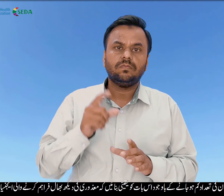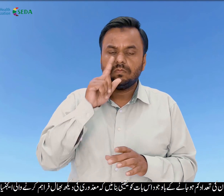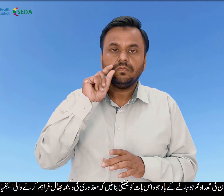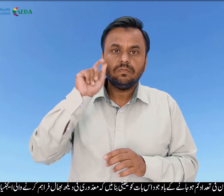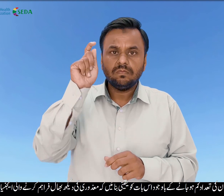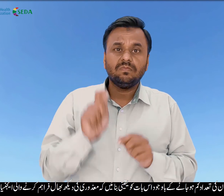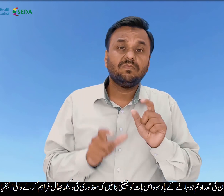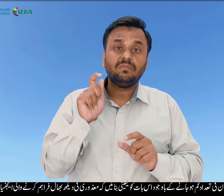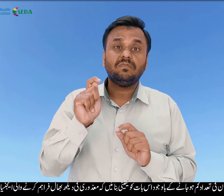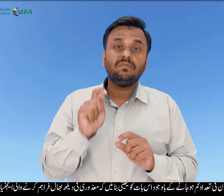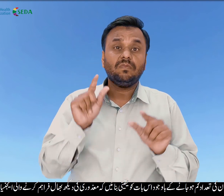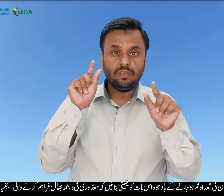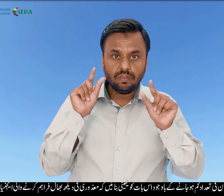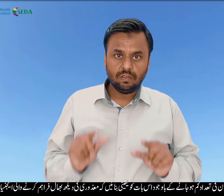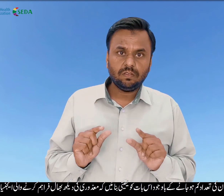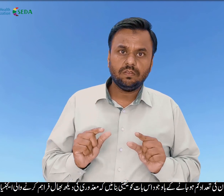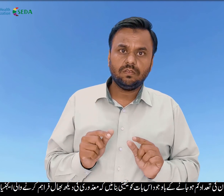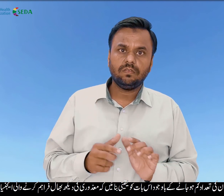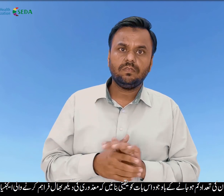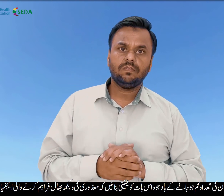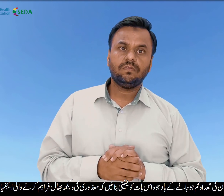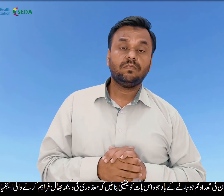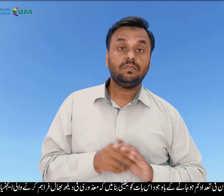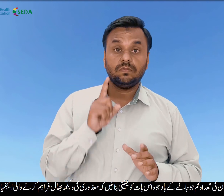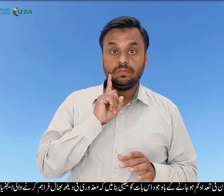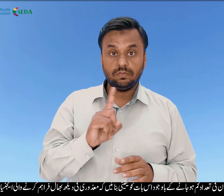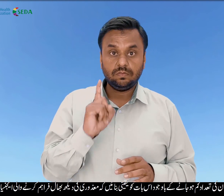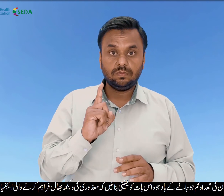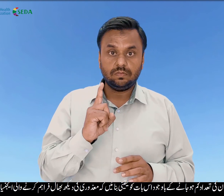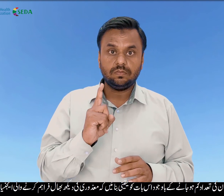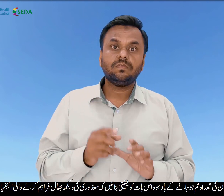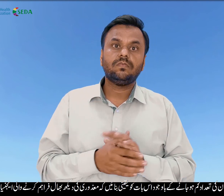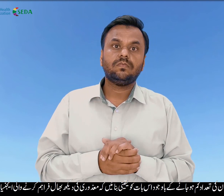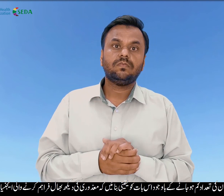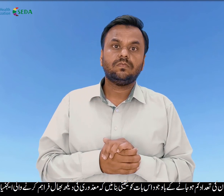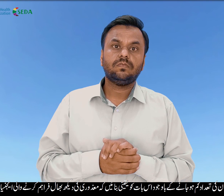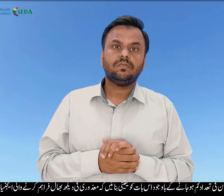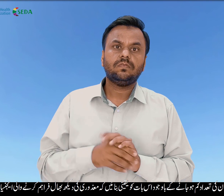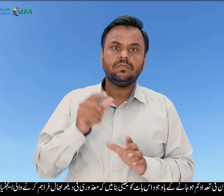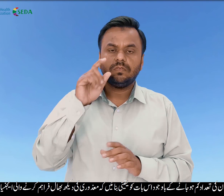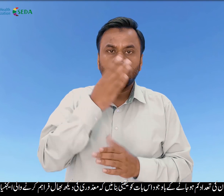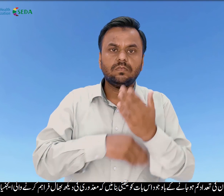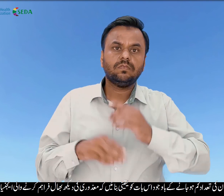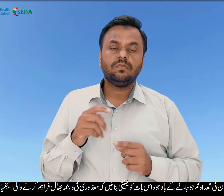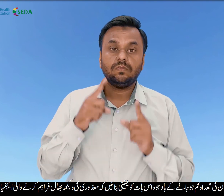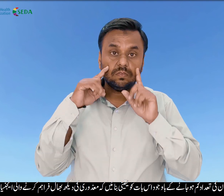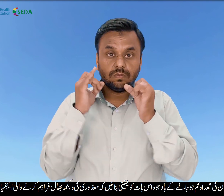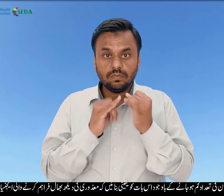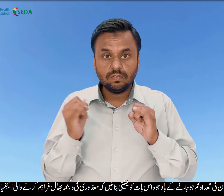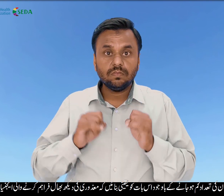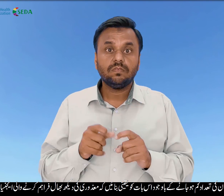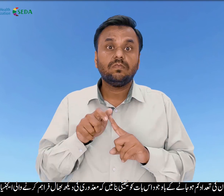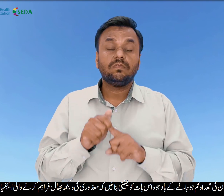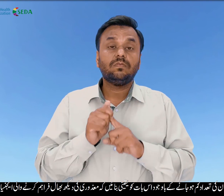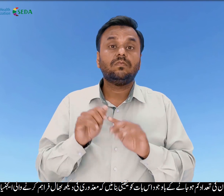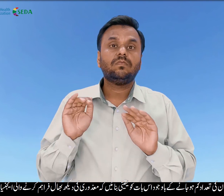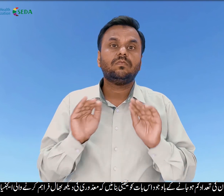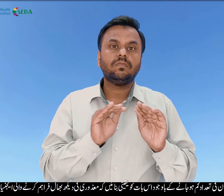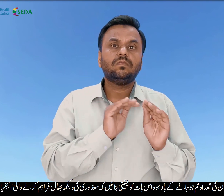کارکنان کی تعداد کم ہو جانے کے باوجود اس بات کو یقینی بنائیں کہ معذوری کی دیکھ بھال فراہم